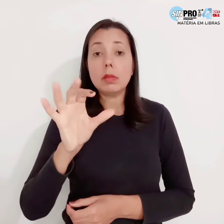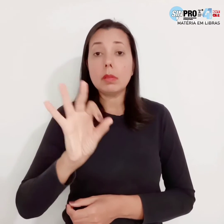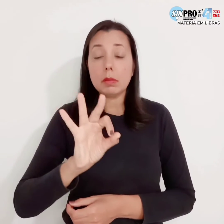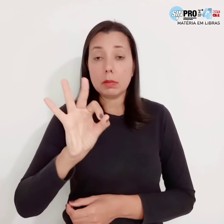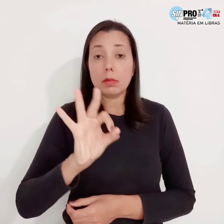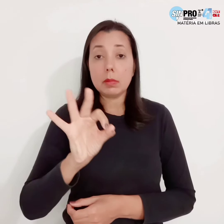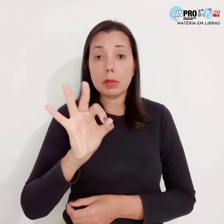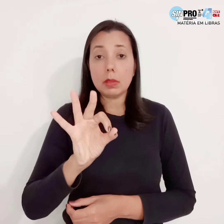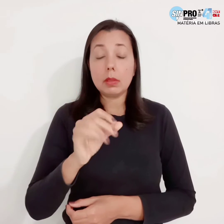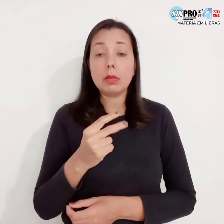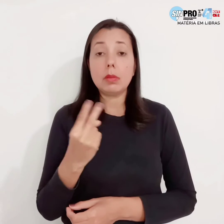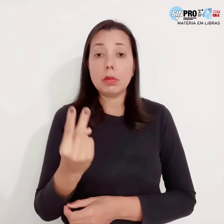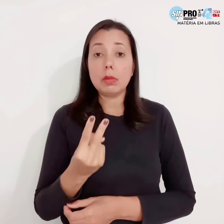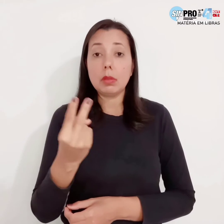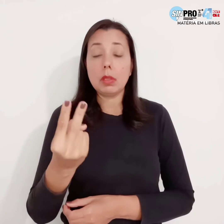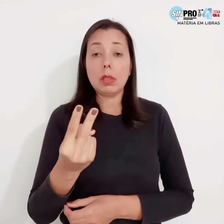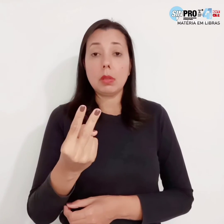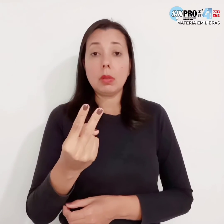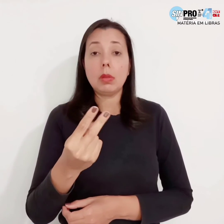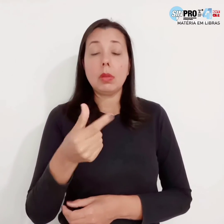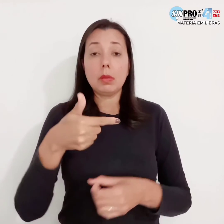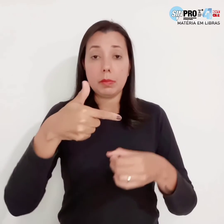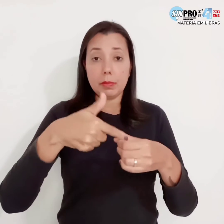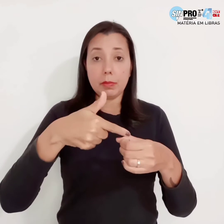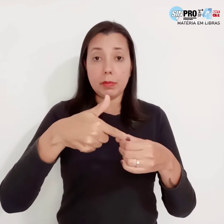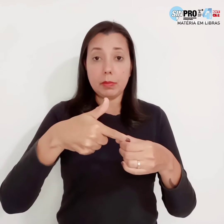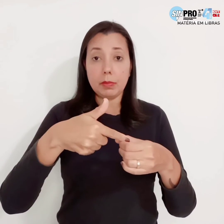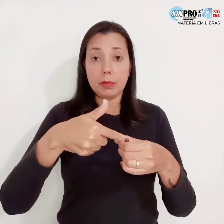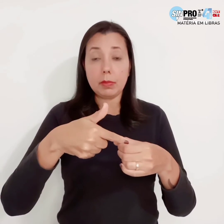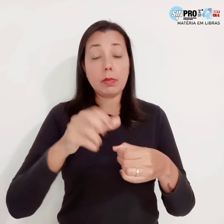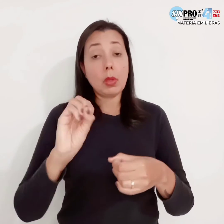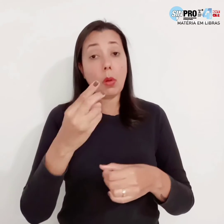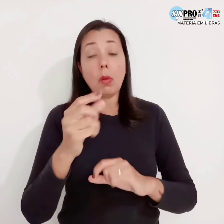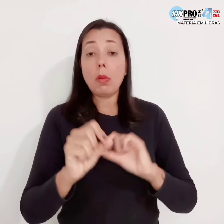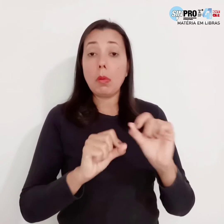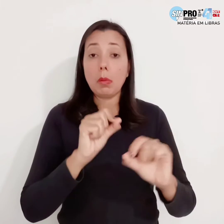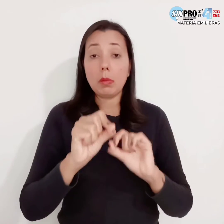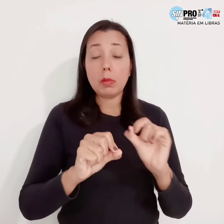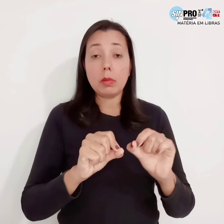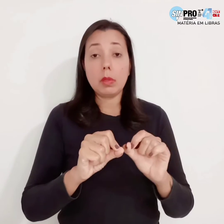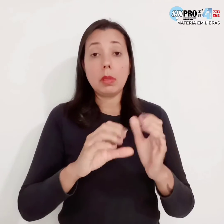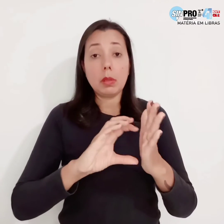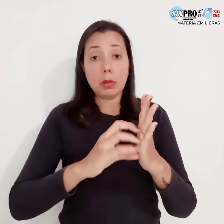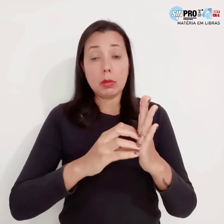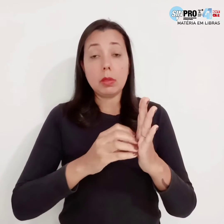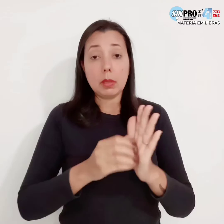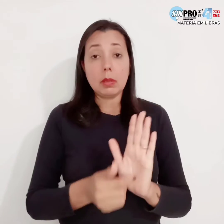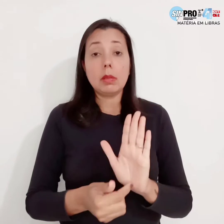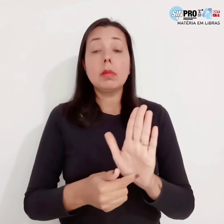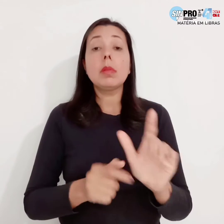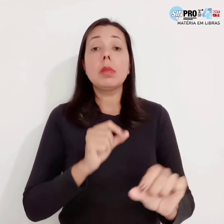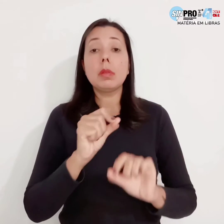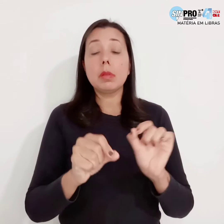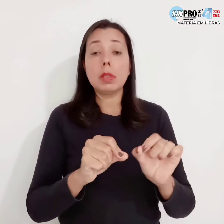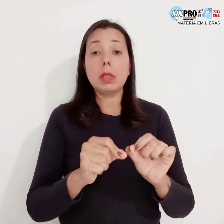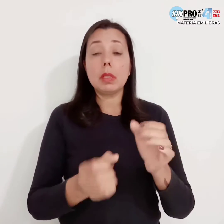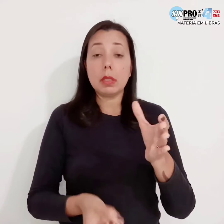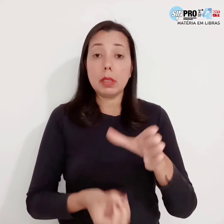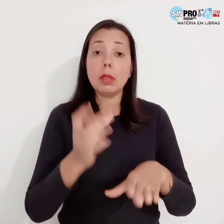11,2% no valor dos combustíveis. Ou seja, os dados revelam que a origem da queda